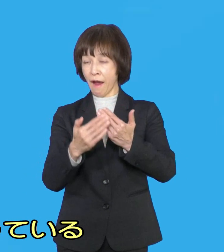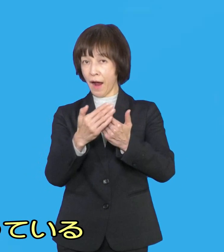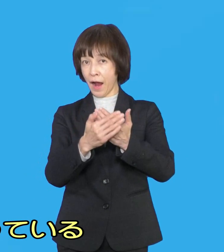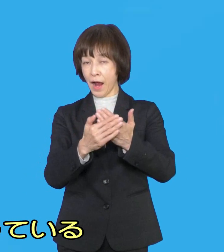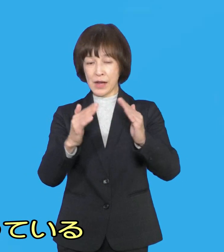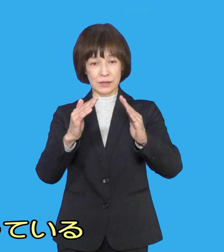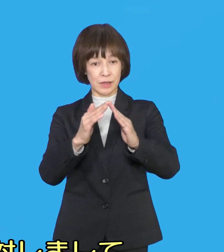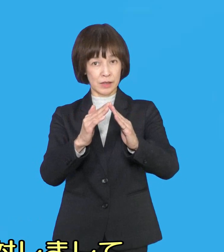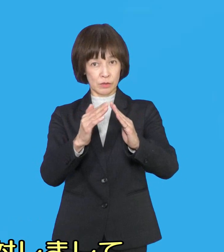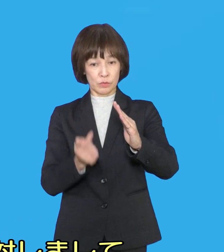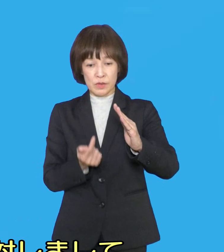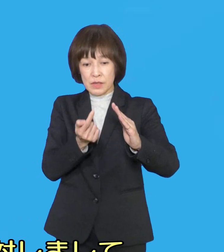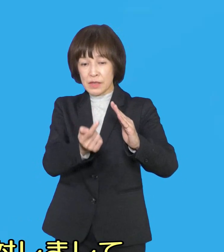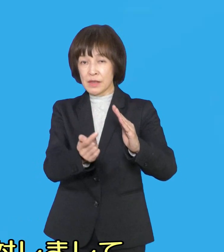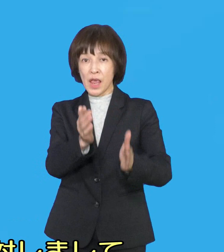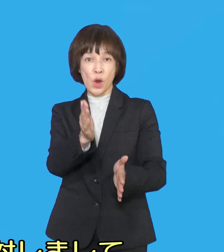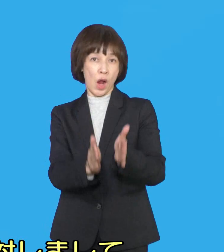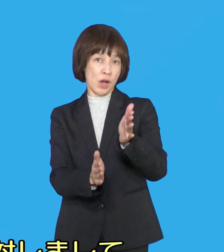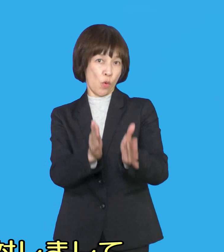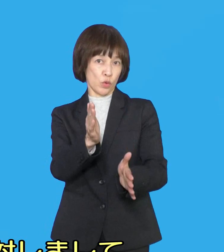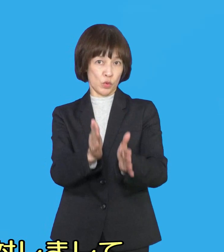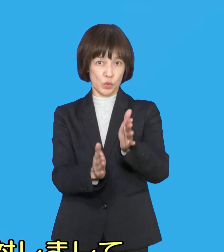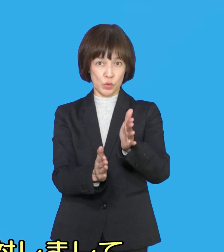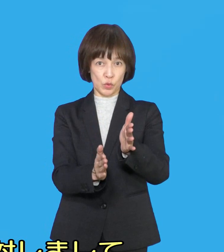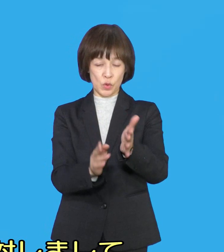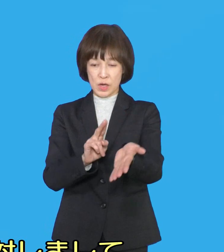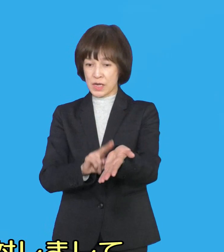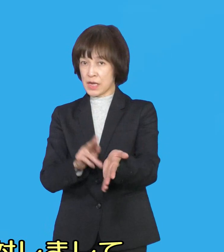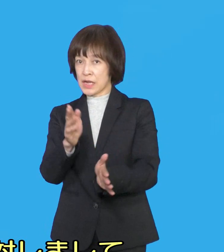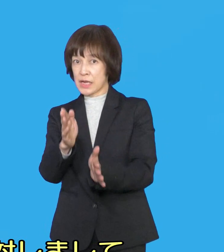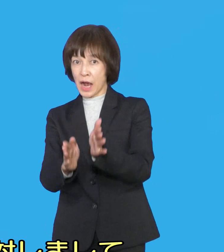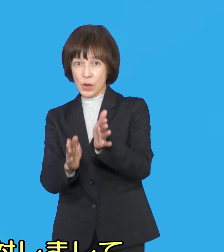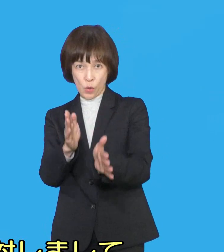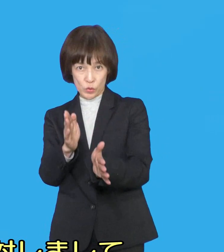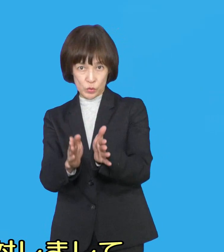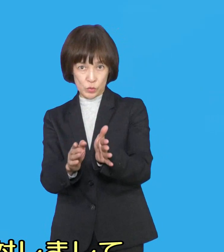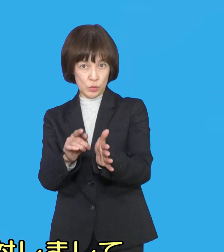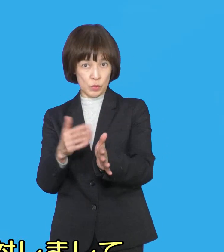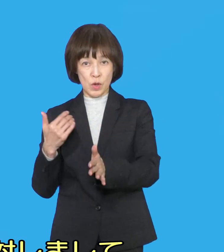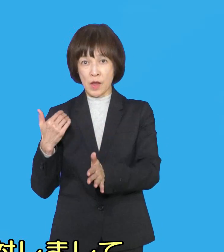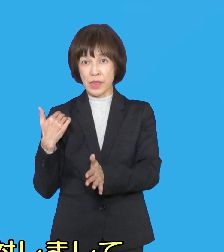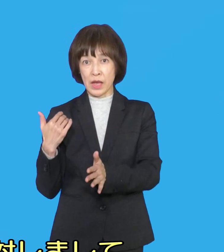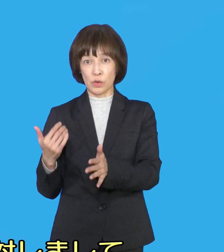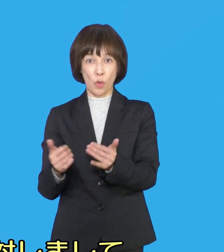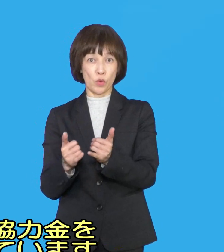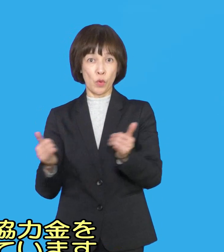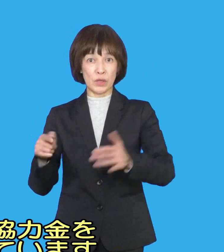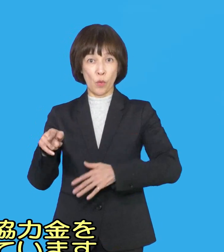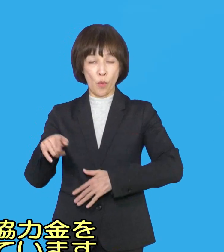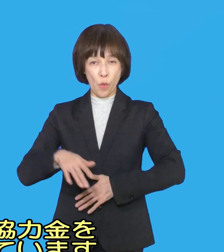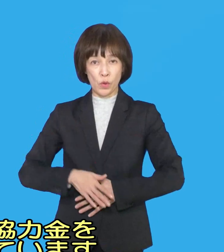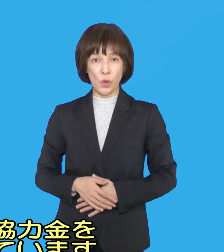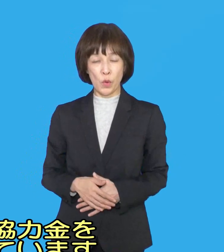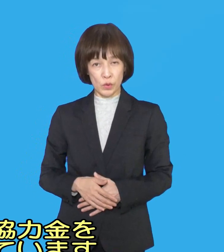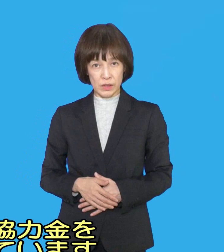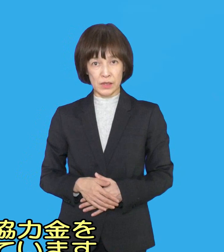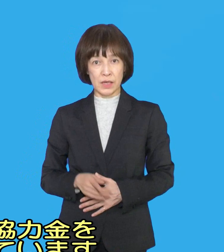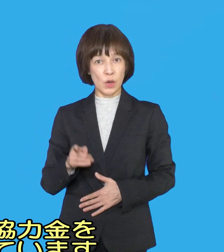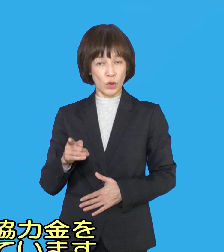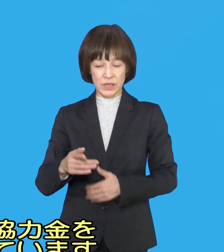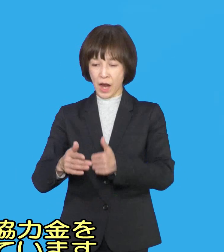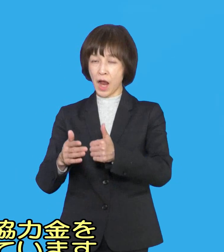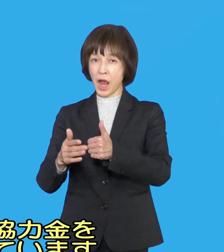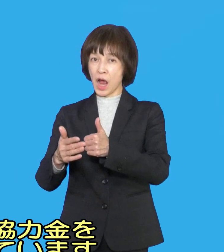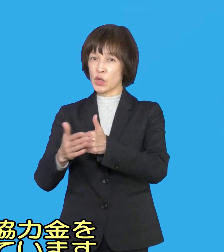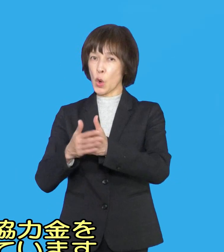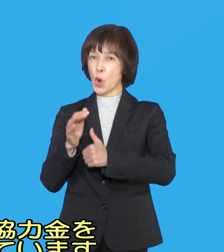ている事業者の方、訪問看護を行う、訪問介護を行う方に対しまして、こちら協力金